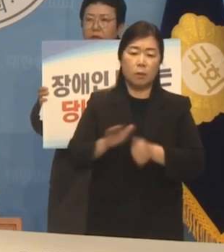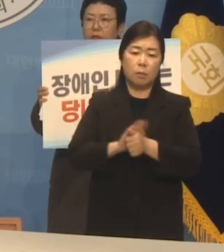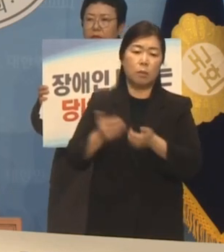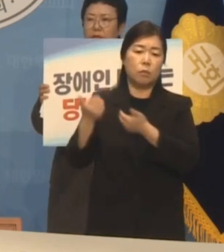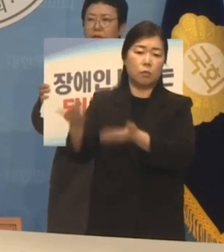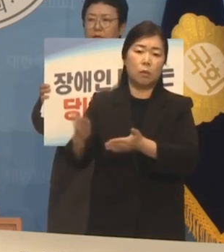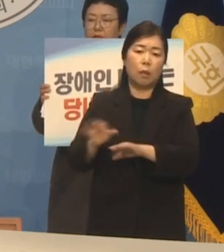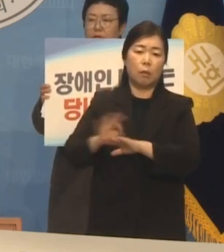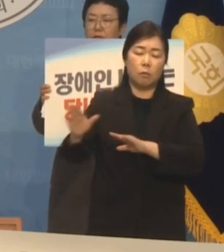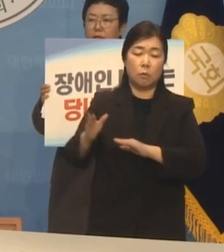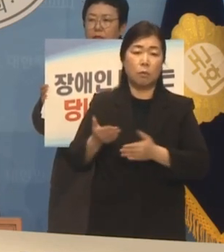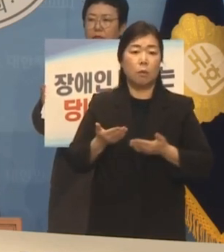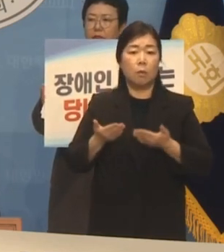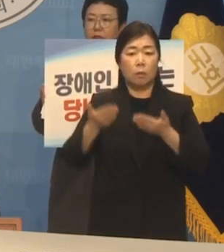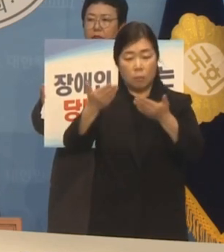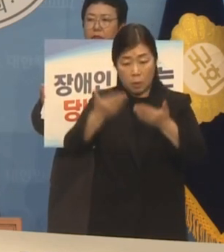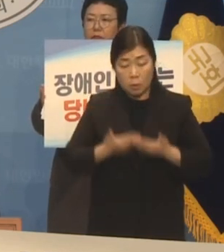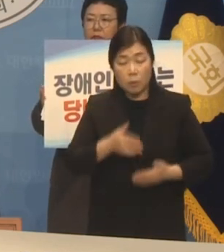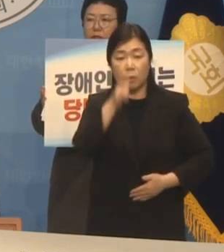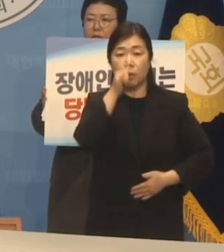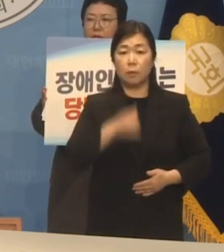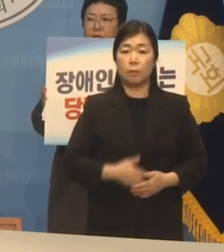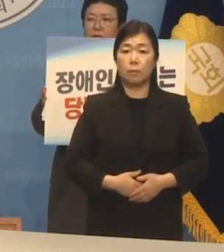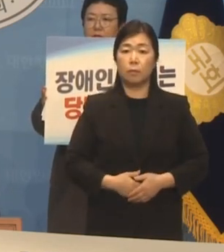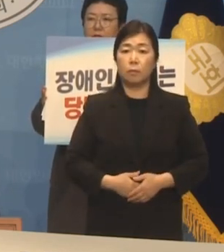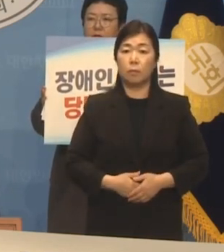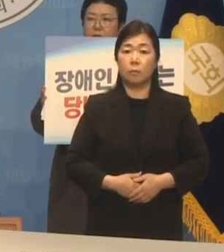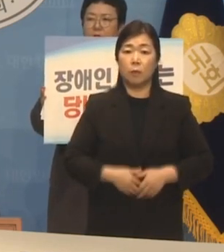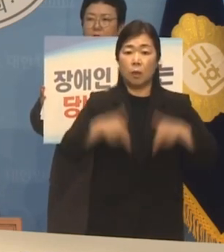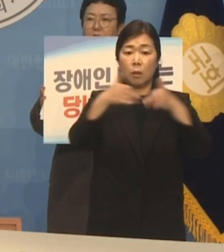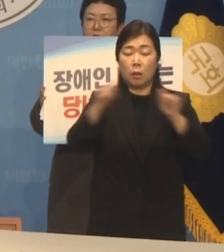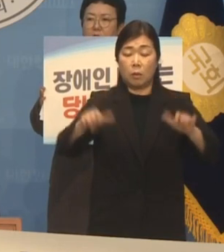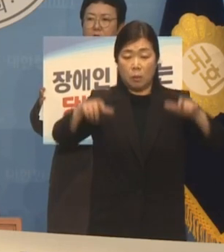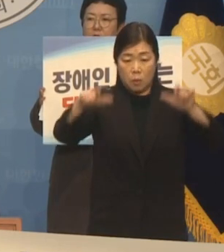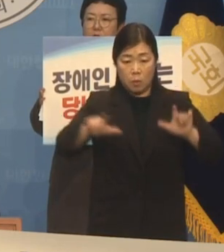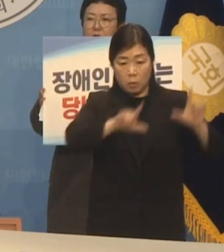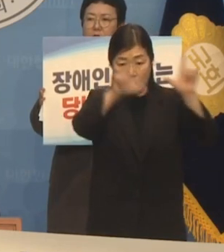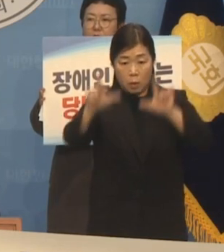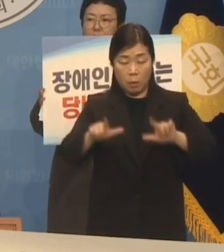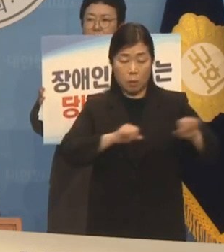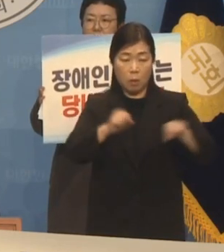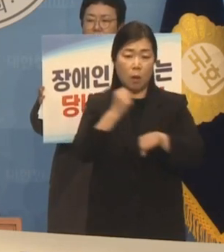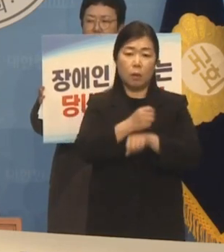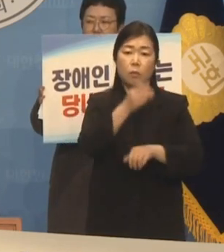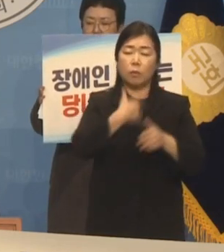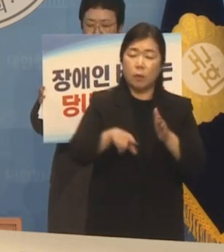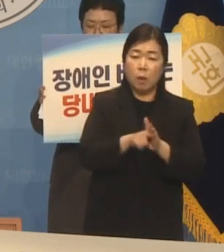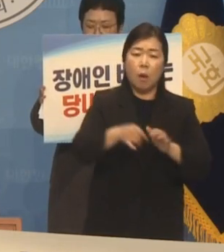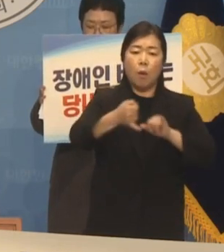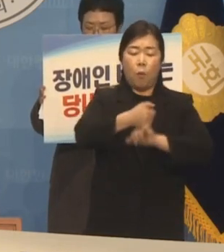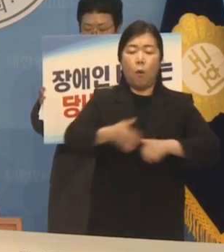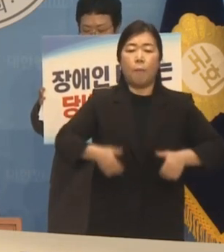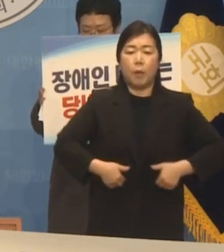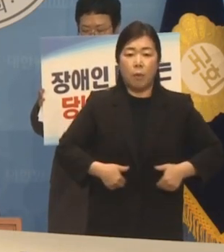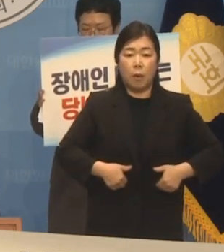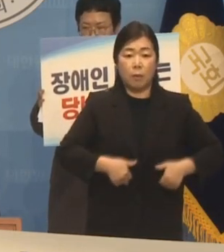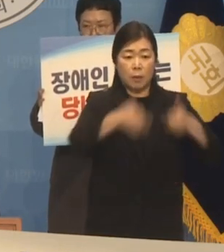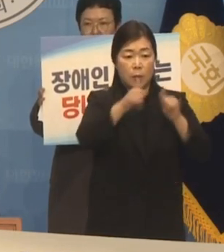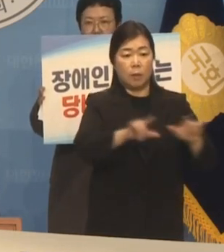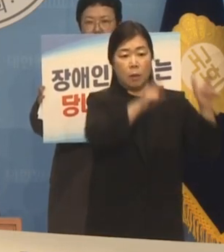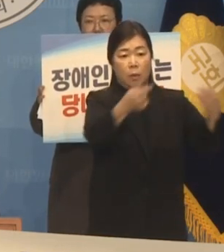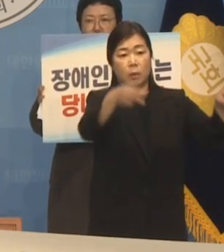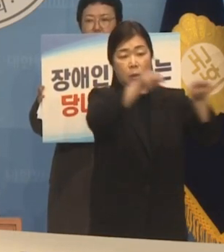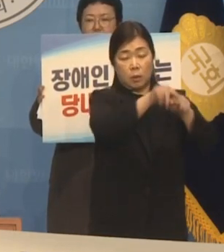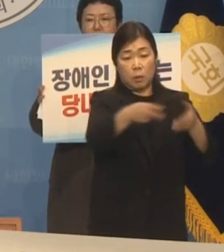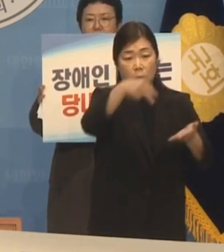내몰리고 있다 장애인이 지역사회에서 살아가기 위해 필수적인 탈시설